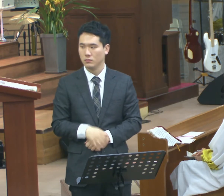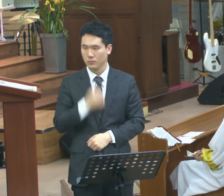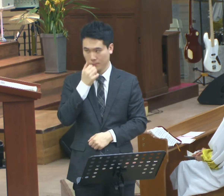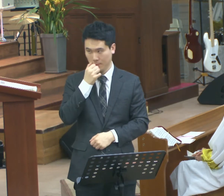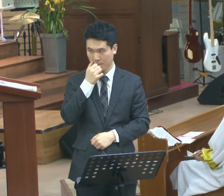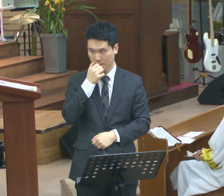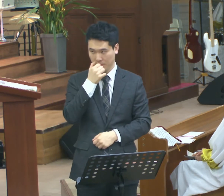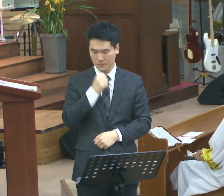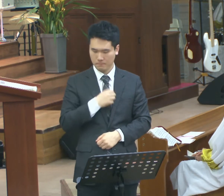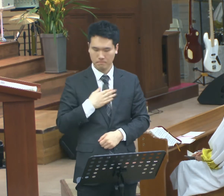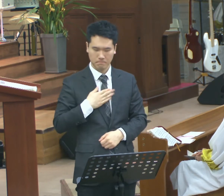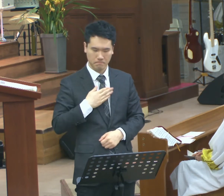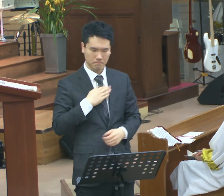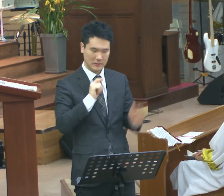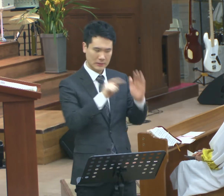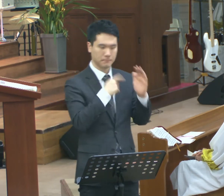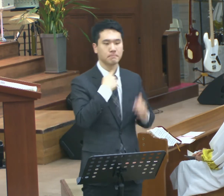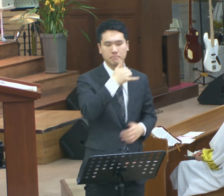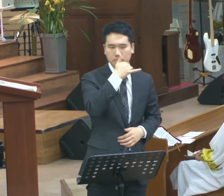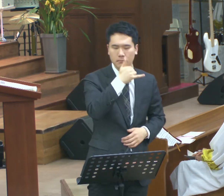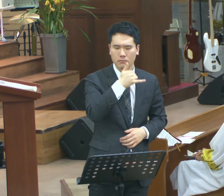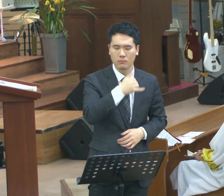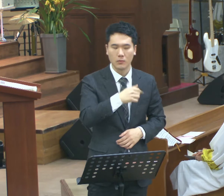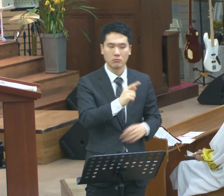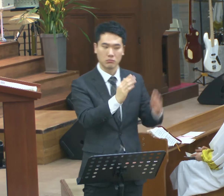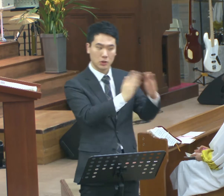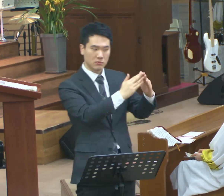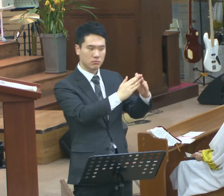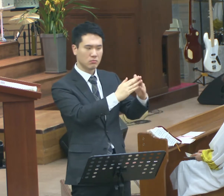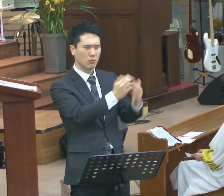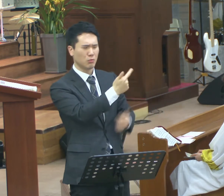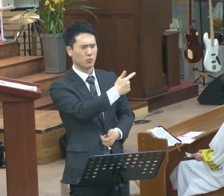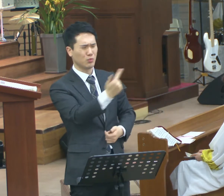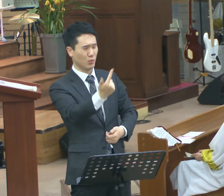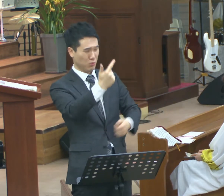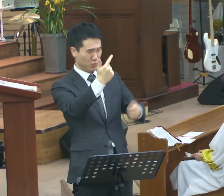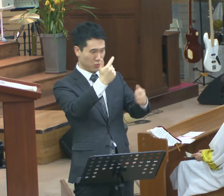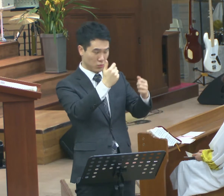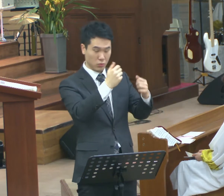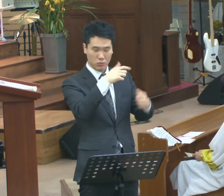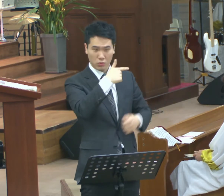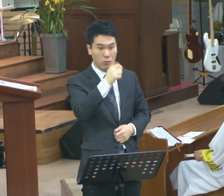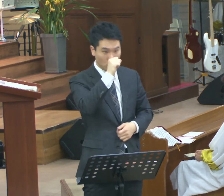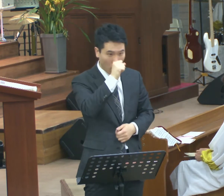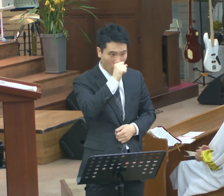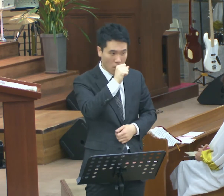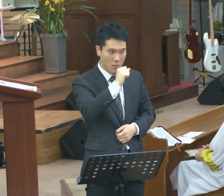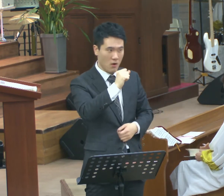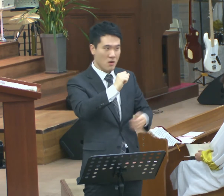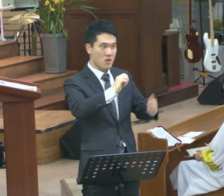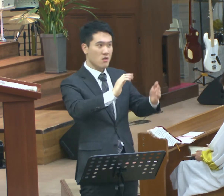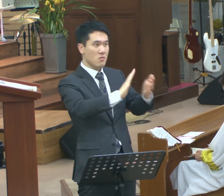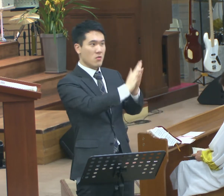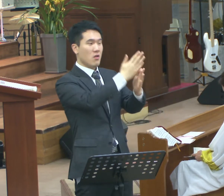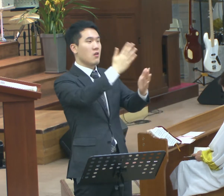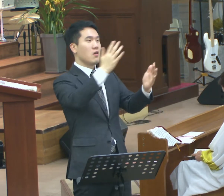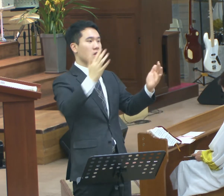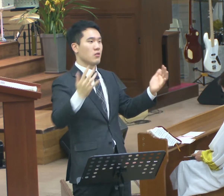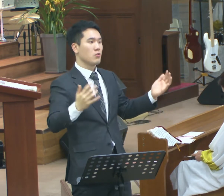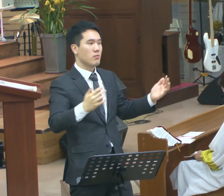신방을 갔는데 너무 집이 좋은 거예요. 우리 그 신방대원들이 다 부러워하는 거예요. 그래서 제가 이제